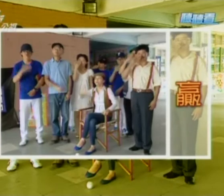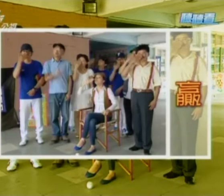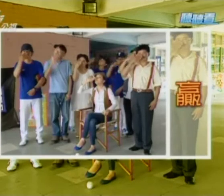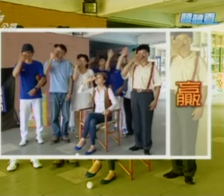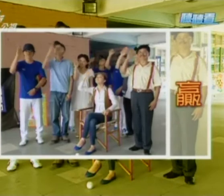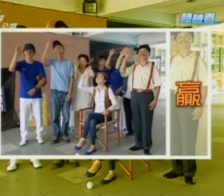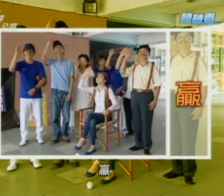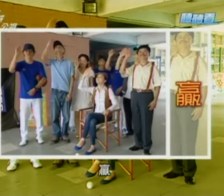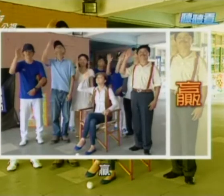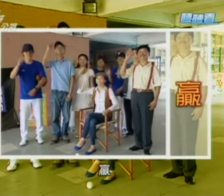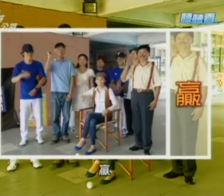赢，